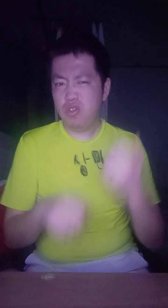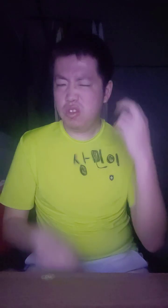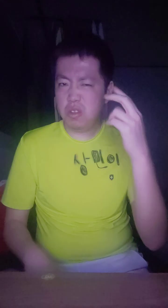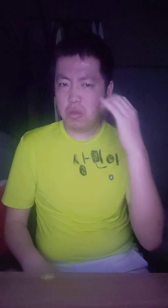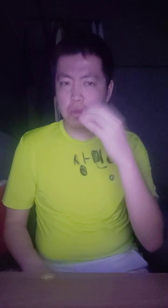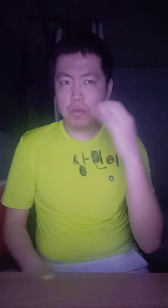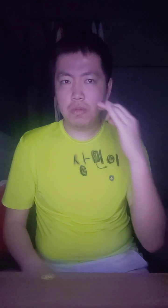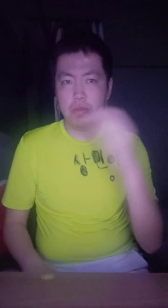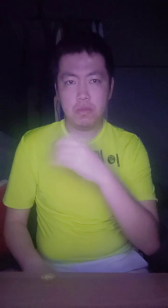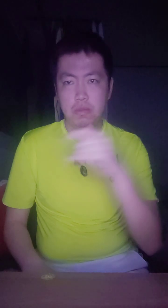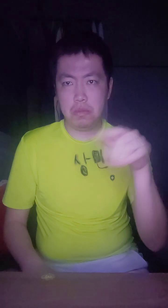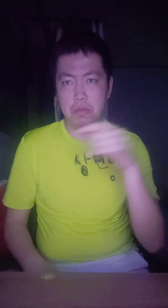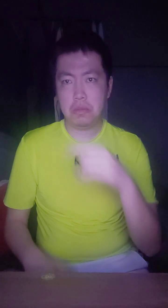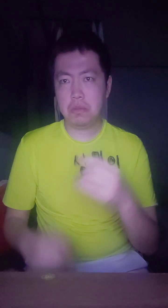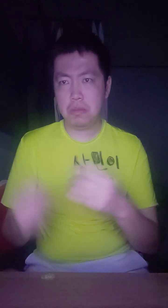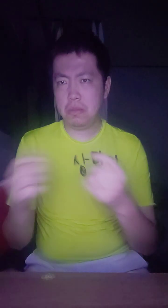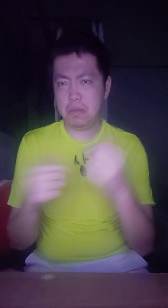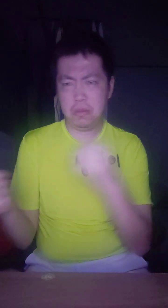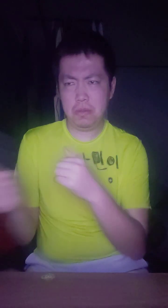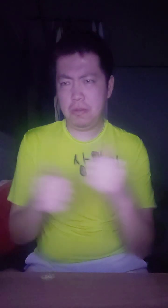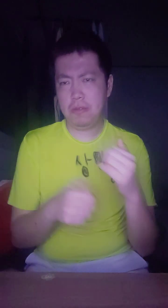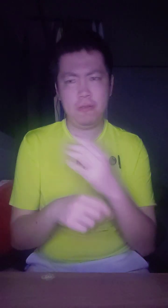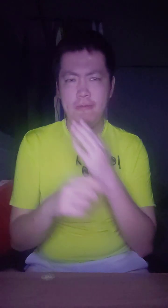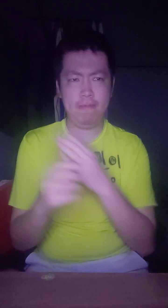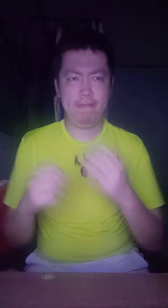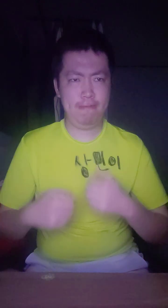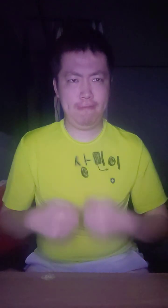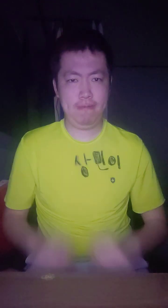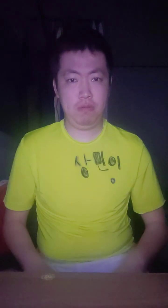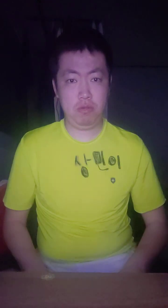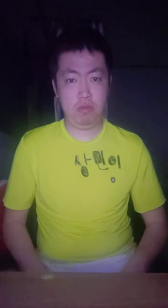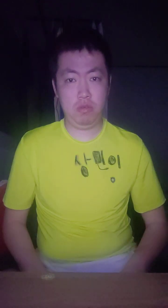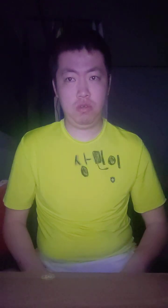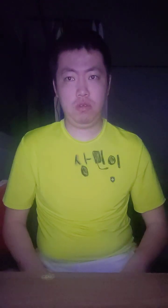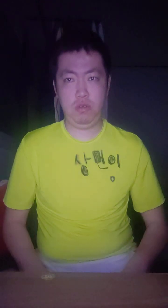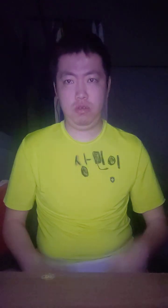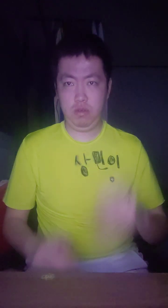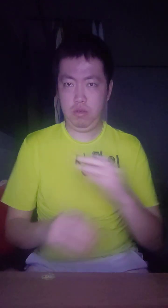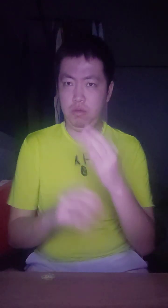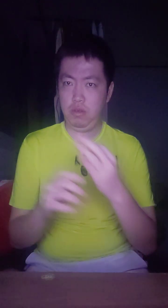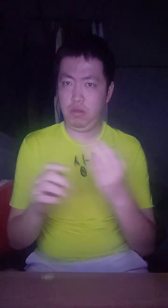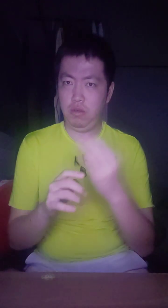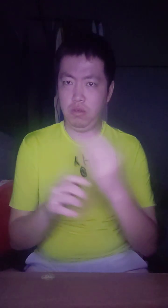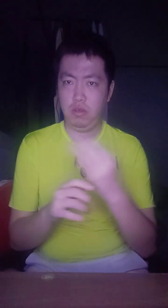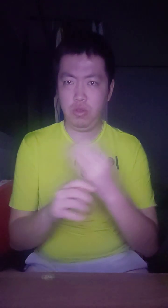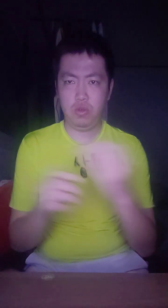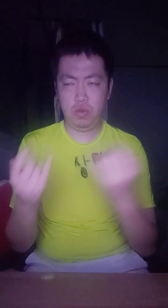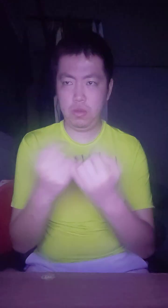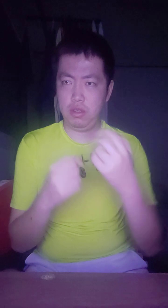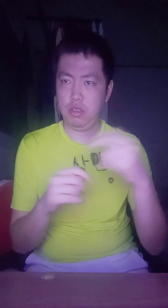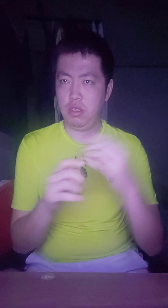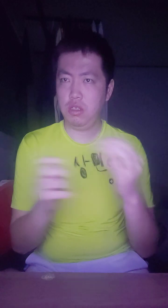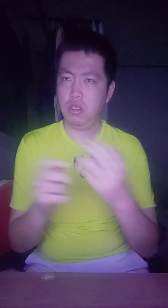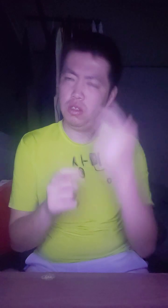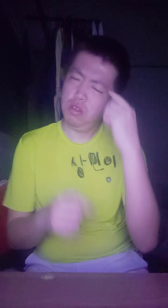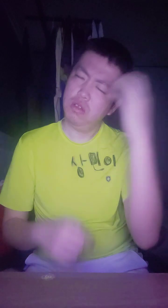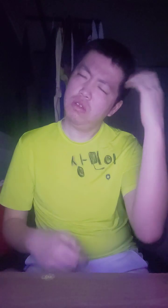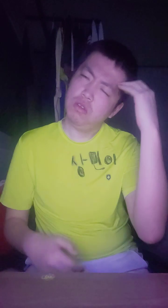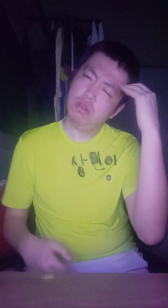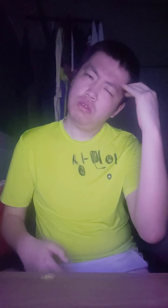속삭이고 갔는데 움직일 수가 없었어요. 피해 여성과 남성은 처음 본 사이. 뇌진탕 진단을 받은